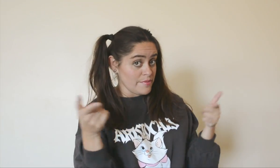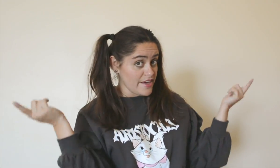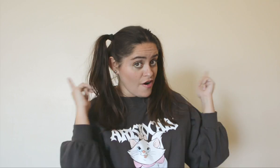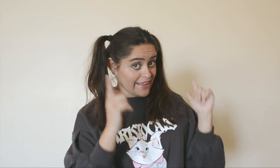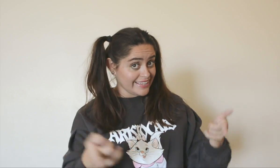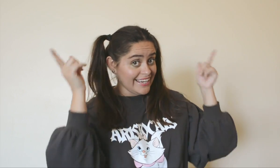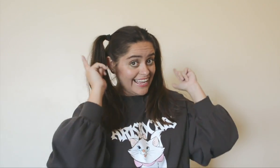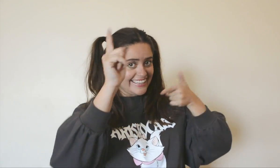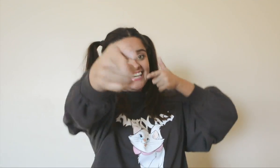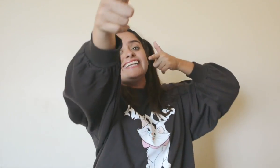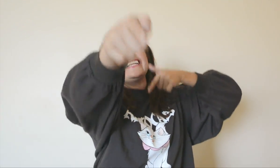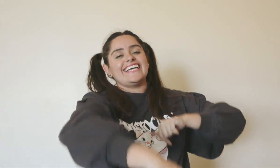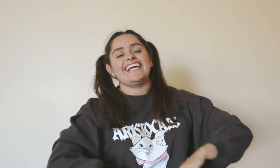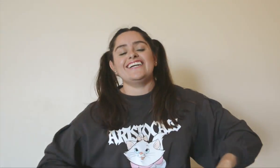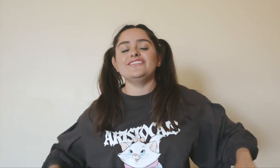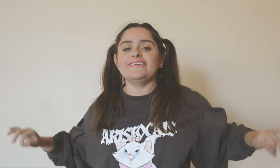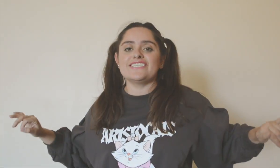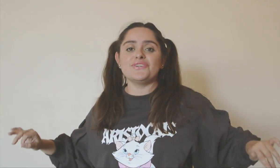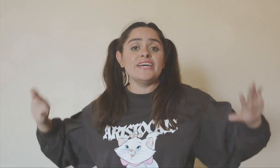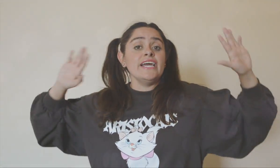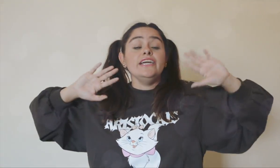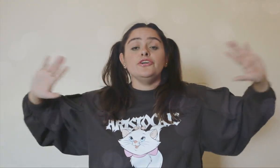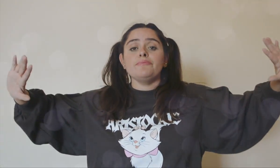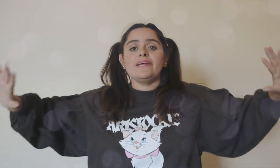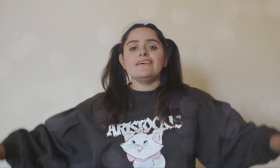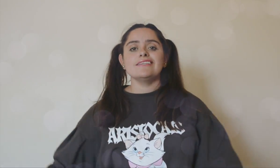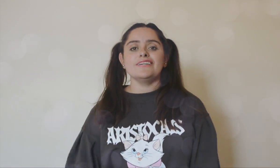video a ti te llegue la notificación y no te pierdas de ningún